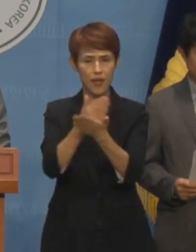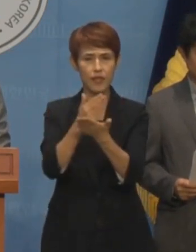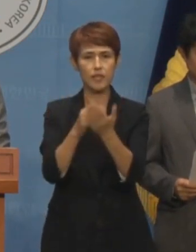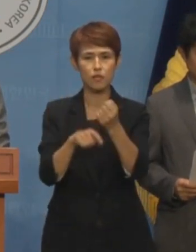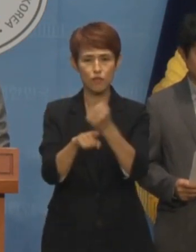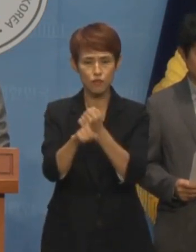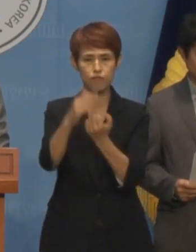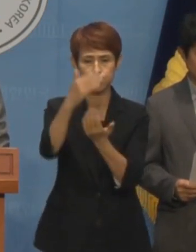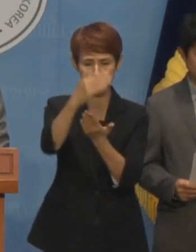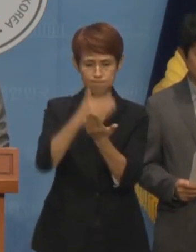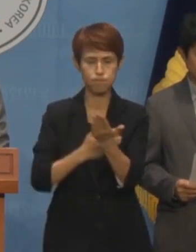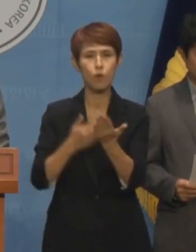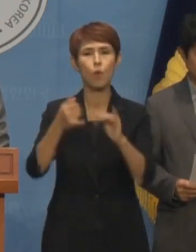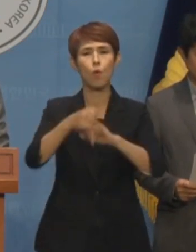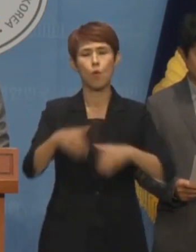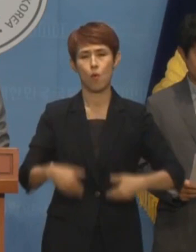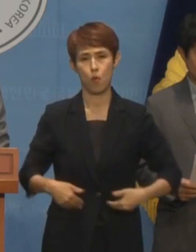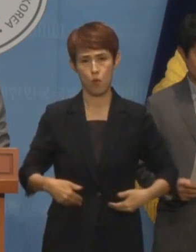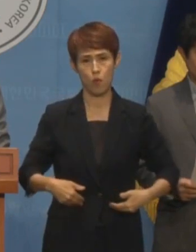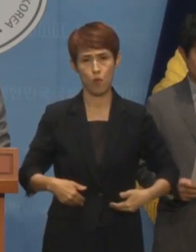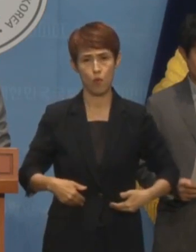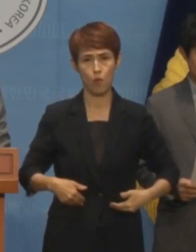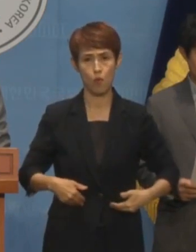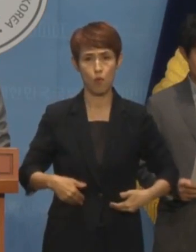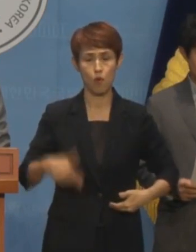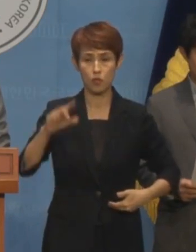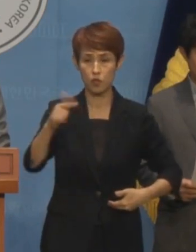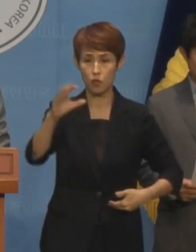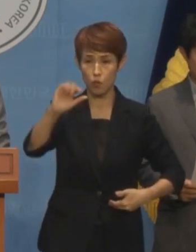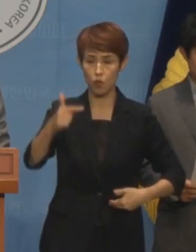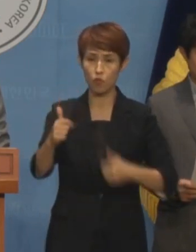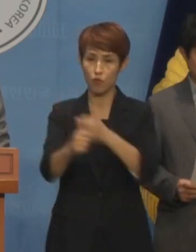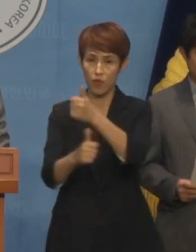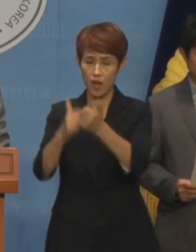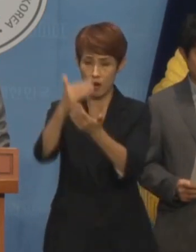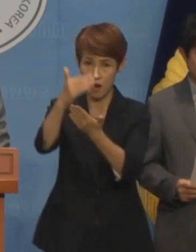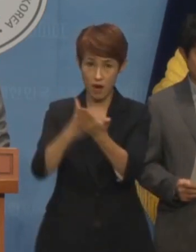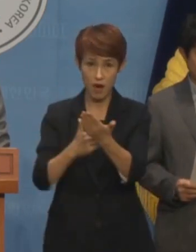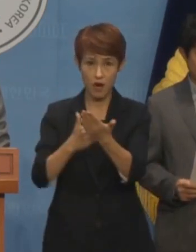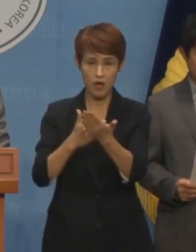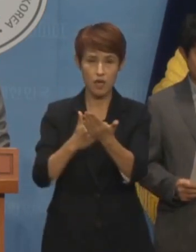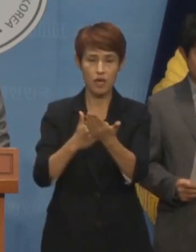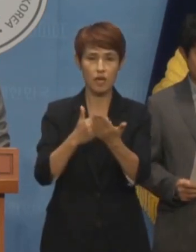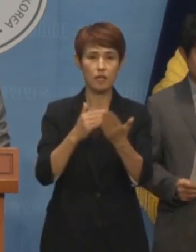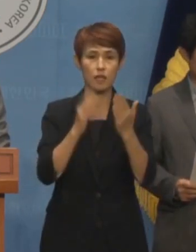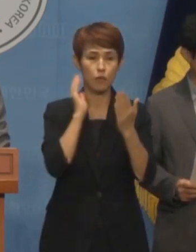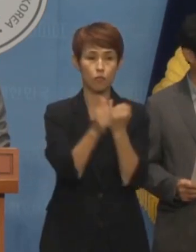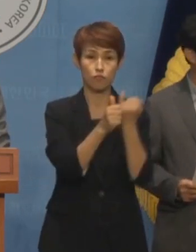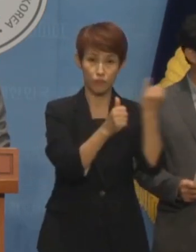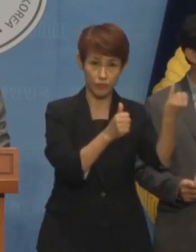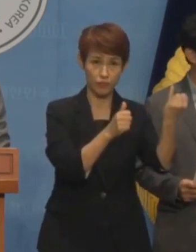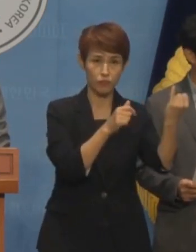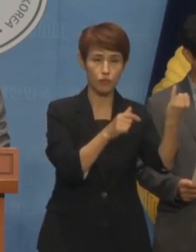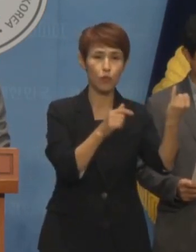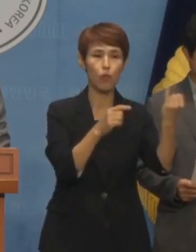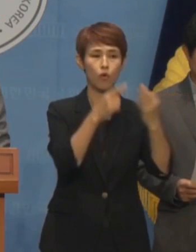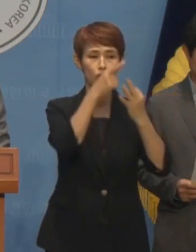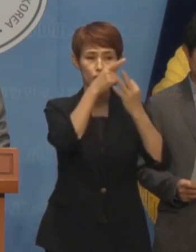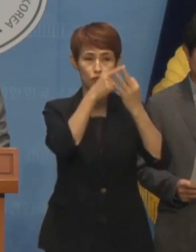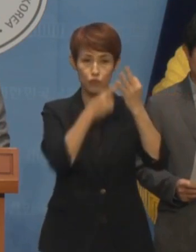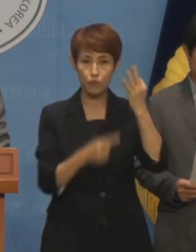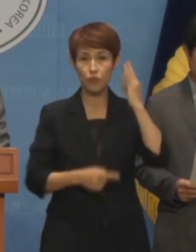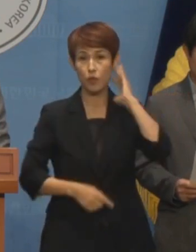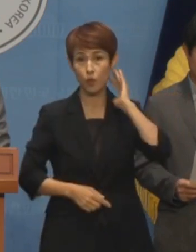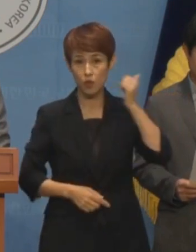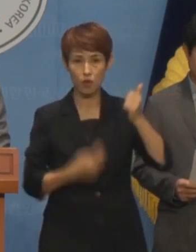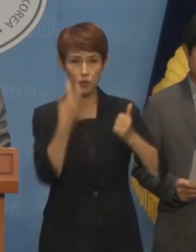등이 담겨야 합니다. 즉, 전원위원회 의결서는 피신고된 김건희 여사와 윤석열 대통령에